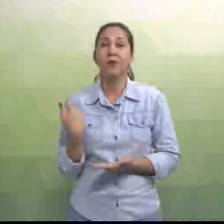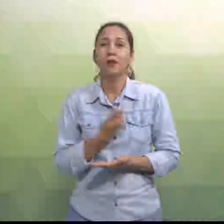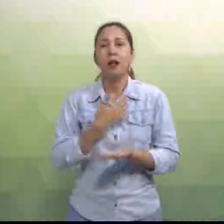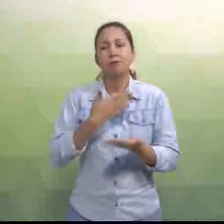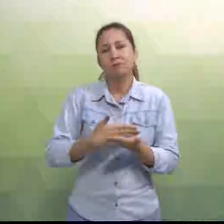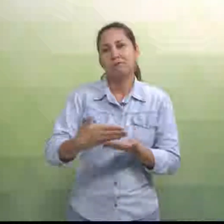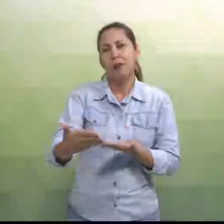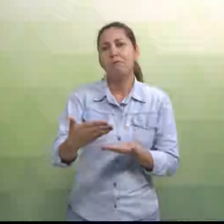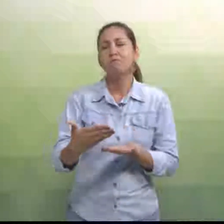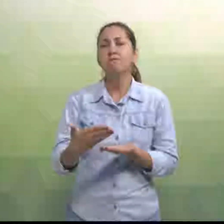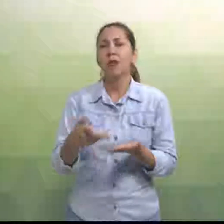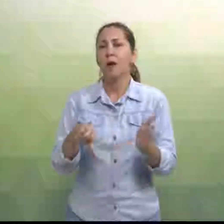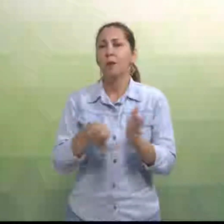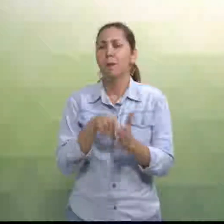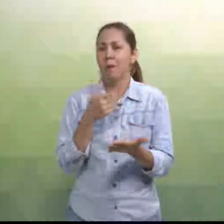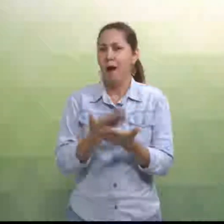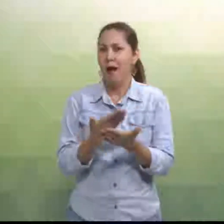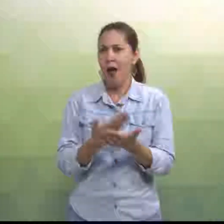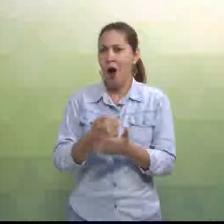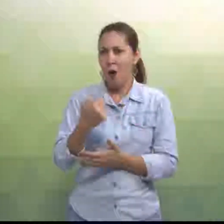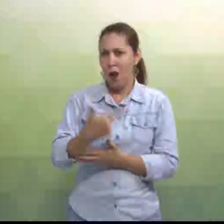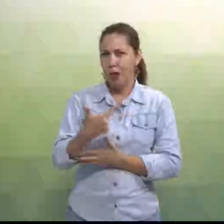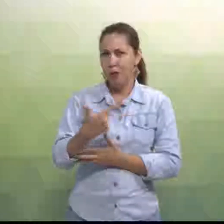Então, iniciando a nossa aula, a segunda aula,